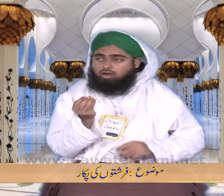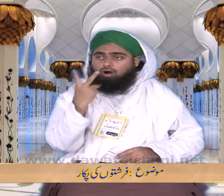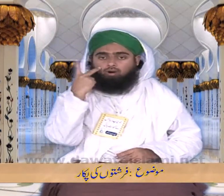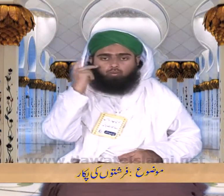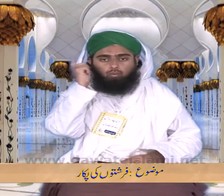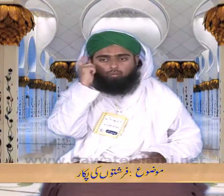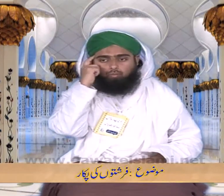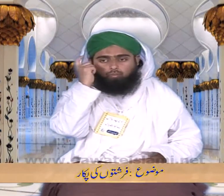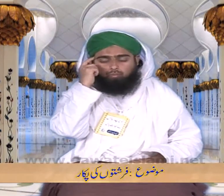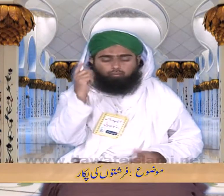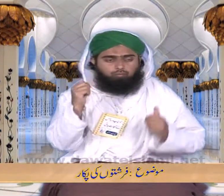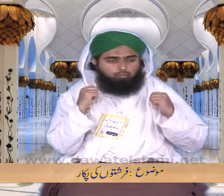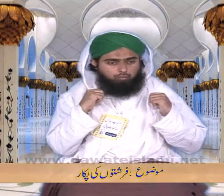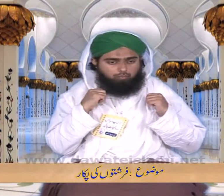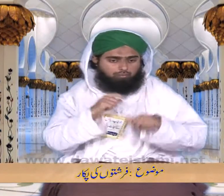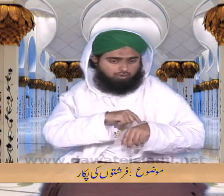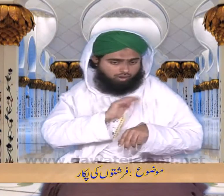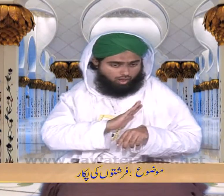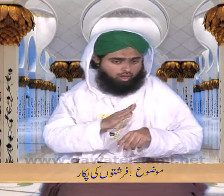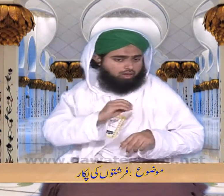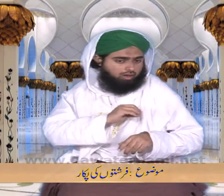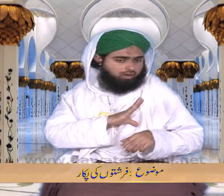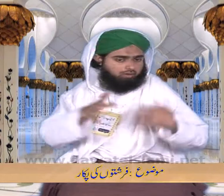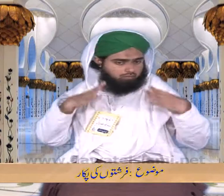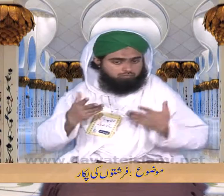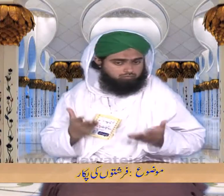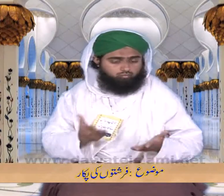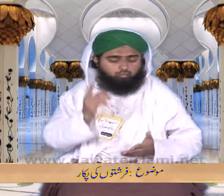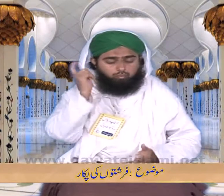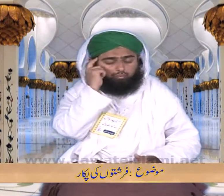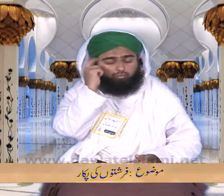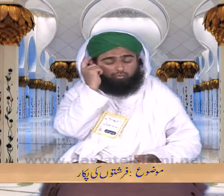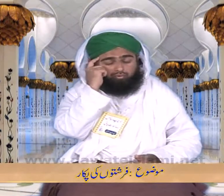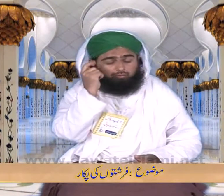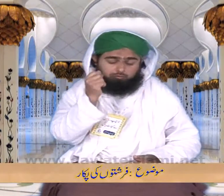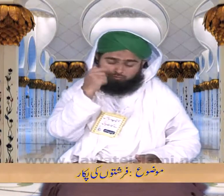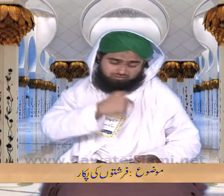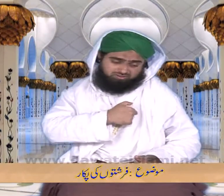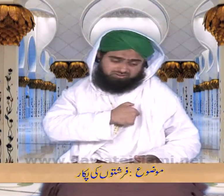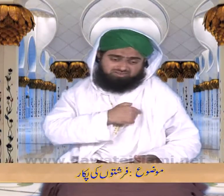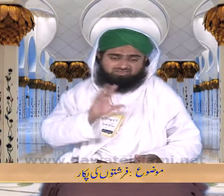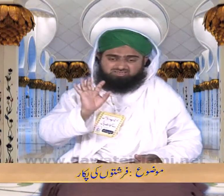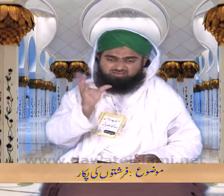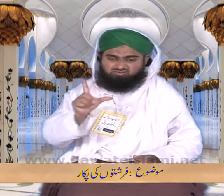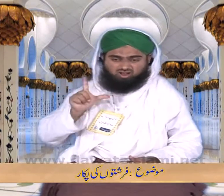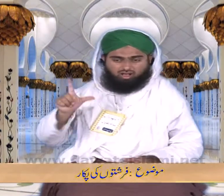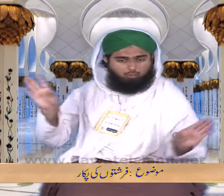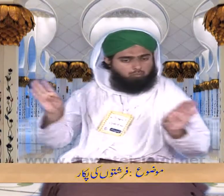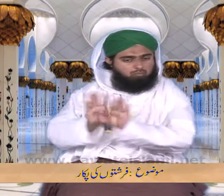یاد آ رہے ہیں کہ فرصت کو غنیمت چاہنے اور کچھ آخرت کے لئے تیاری کر لے چنانچہ اس کا دل بھی